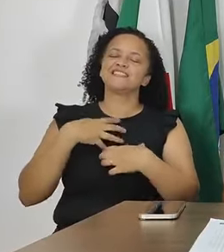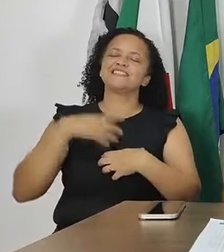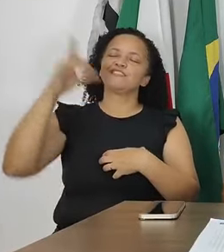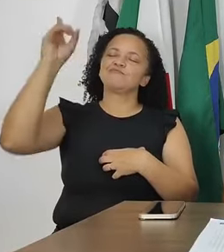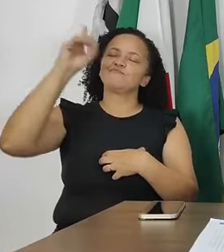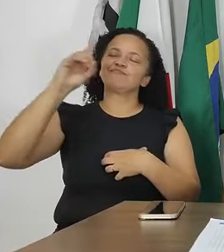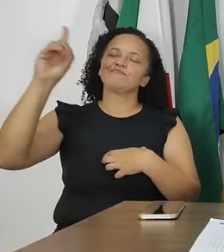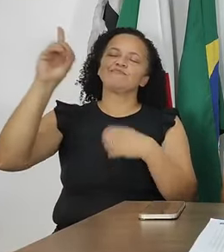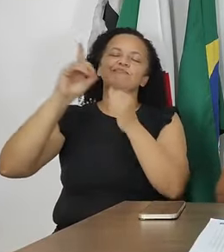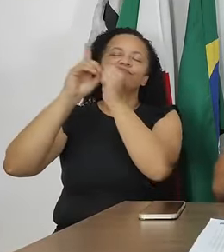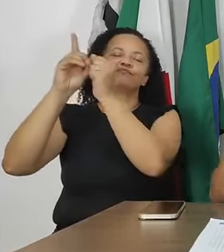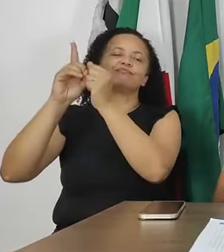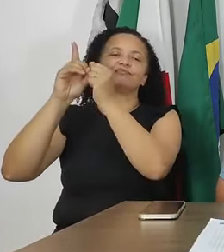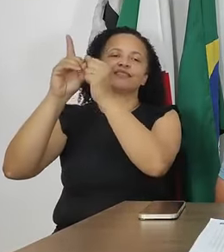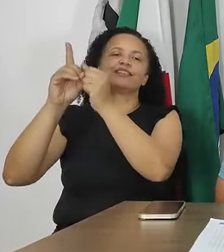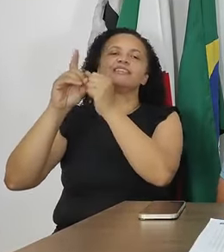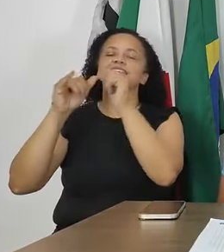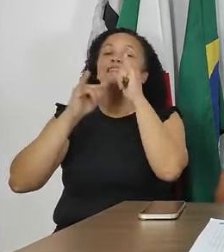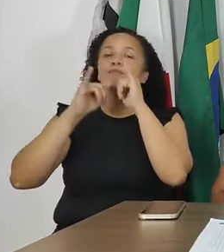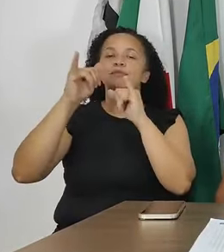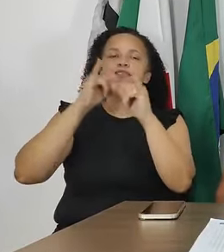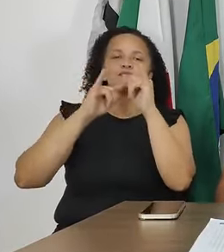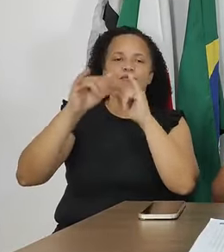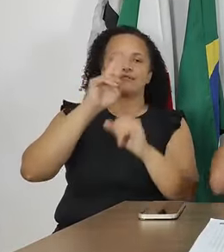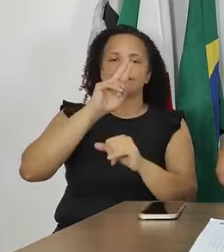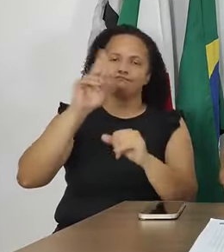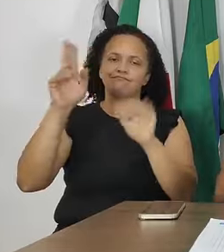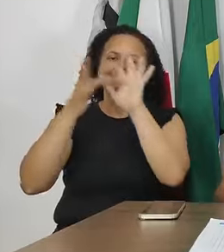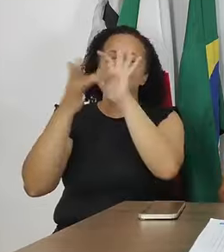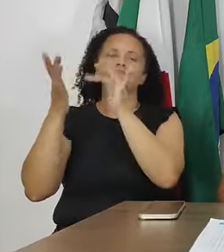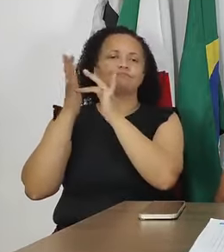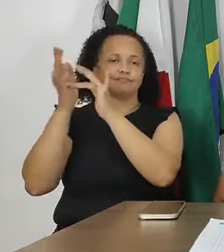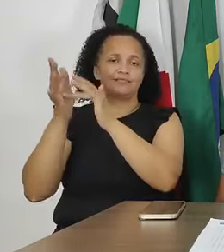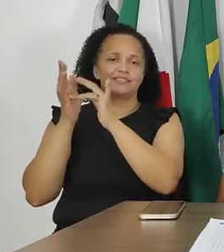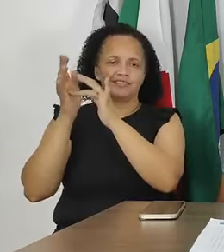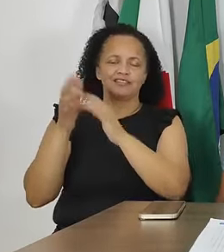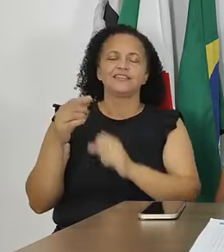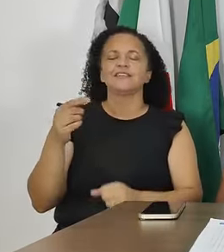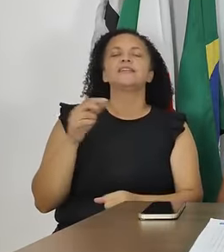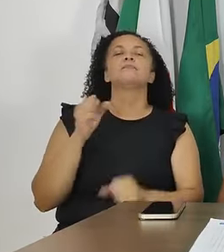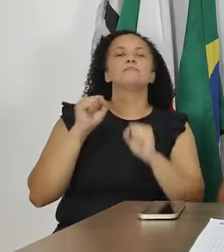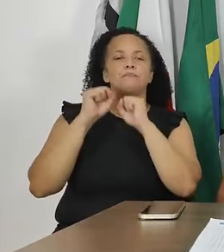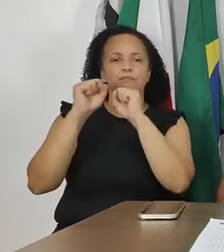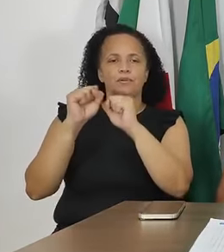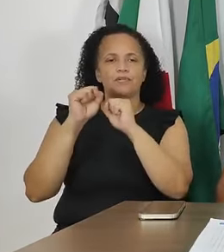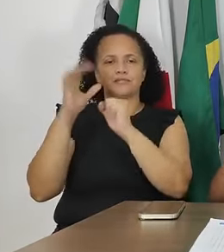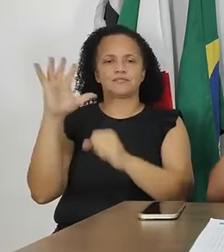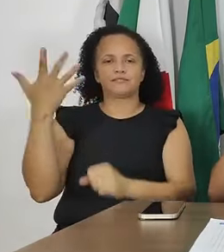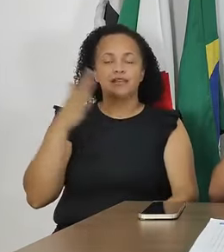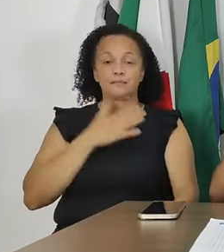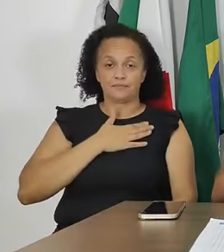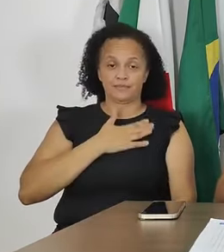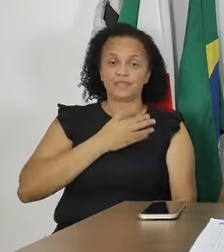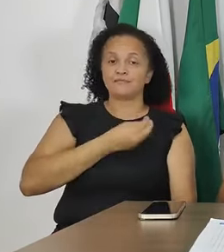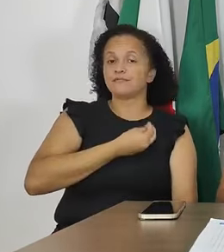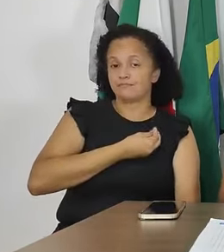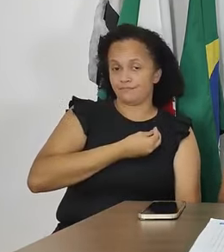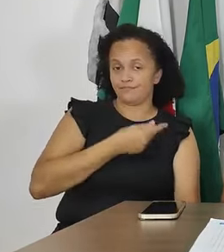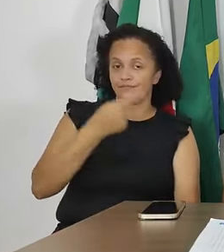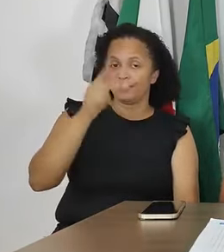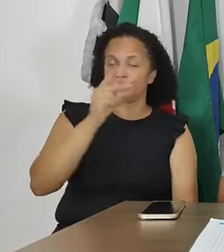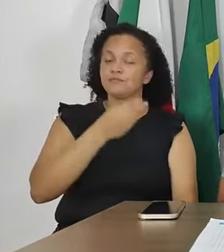palavras em nome de Deus. Que isso possa acontecer na minha vida, que isso possa acontecer na tua vida. Que a gente passe a